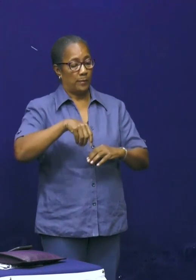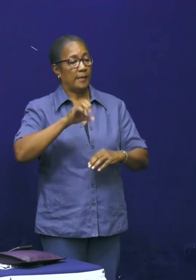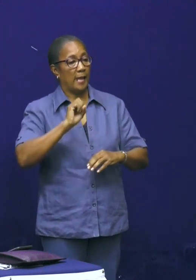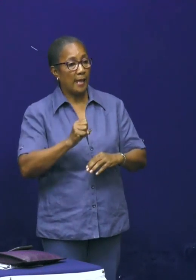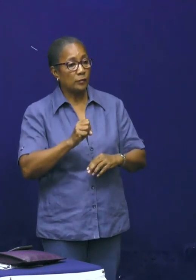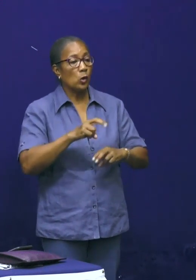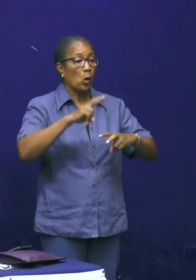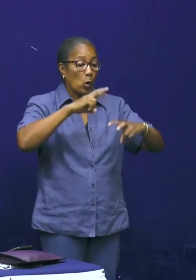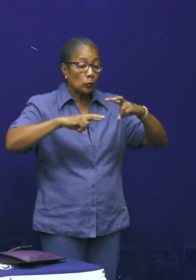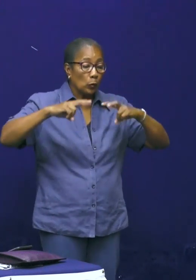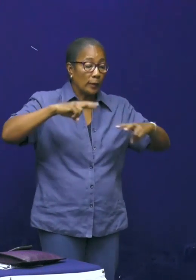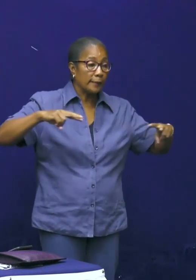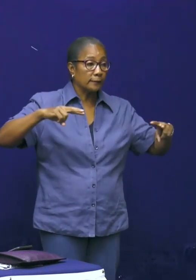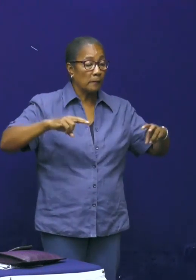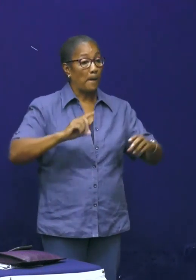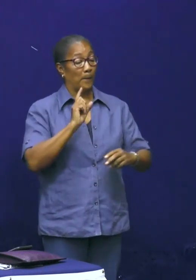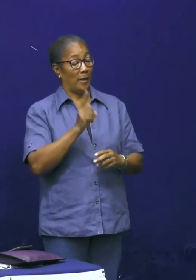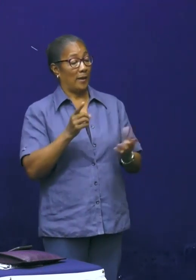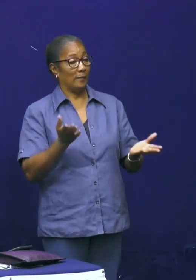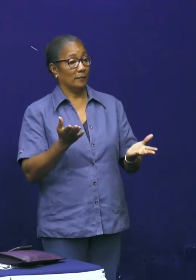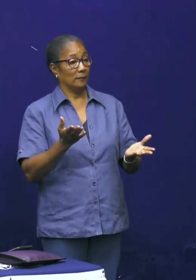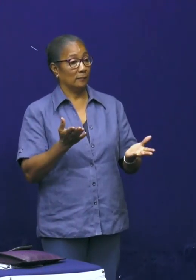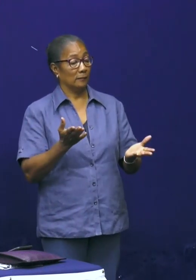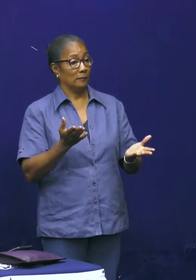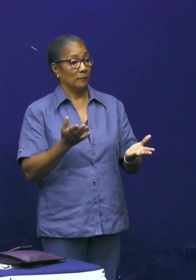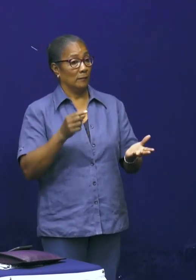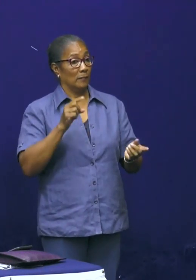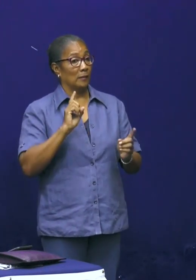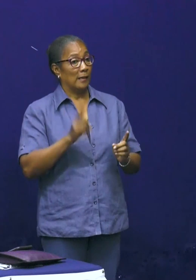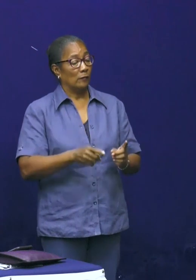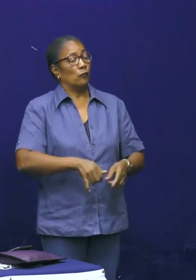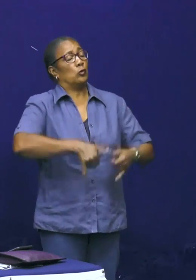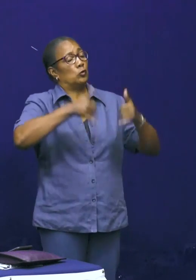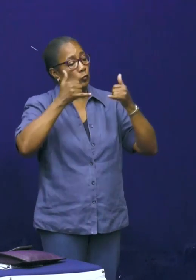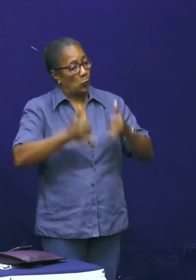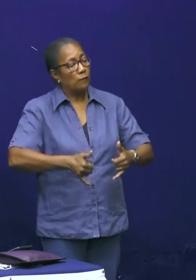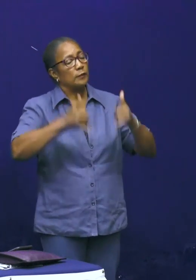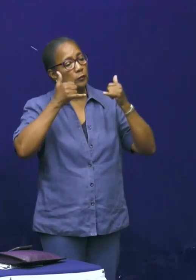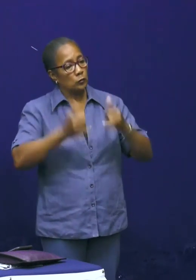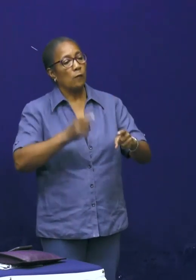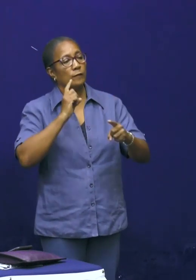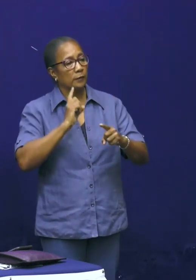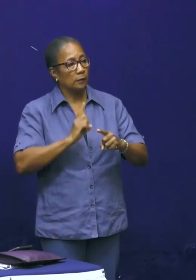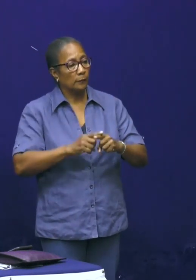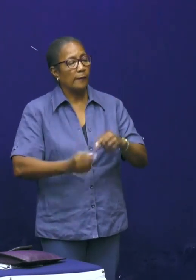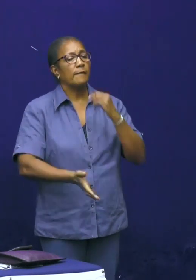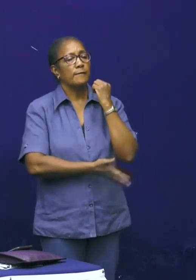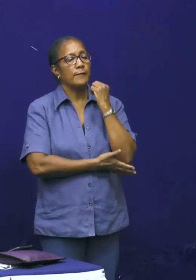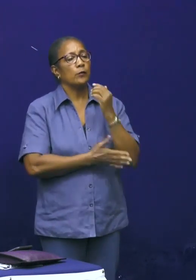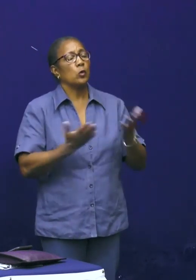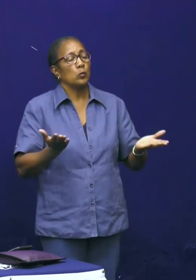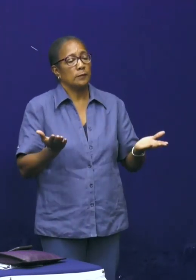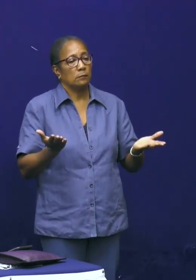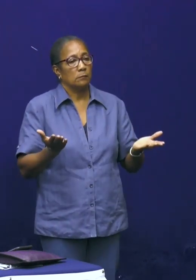gecontroleerd. Echter dit bleek voor de zoveelste keer om fake news te